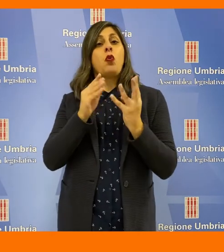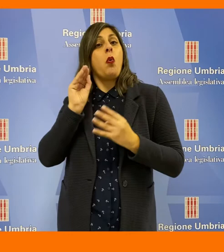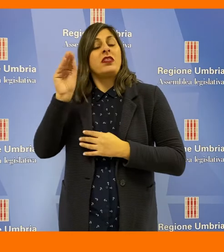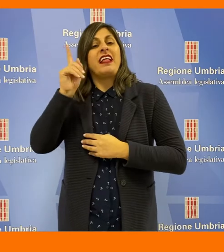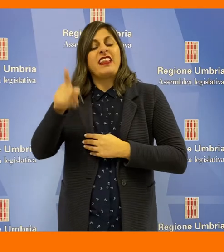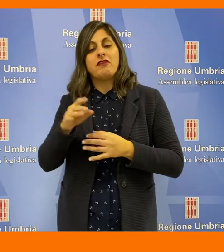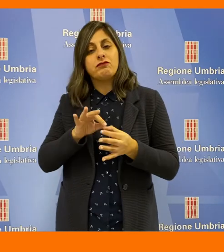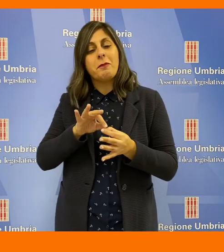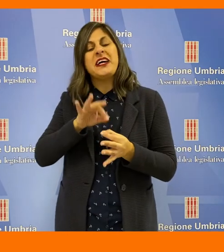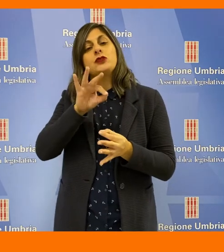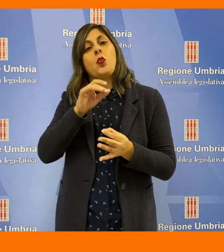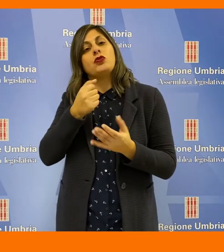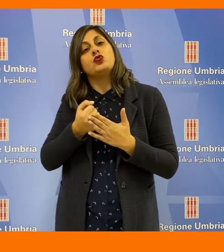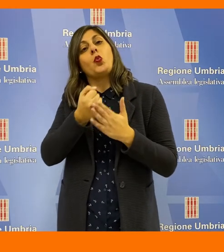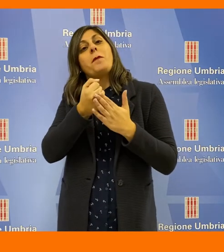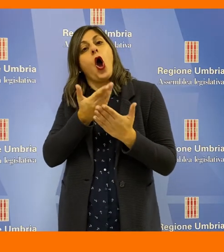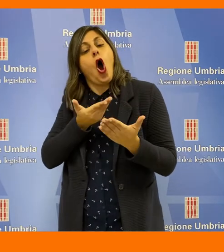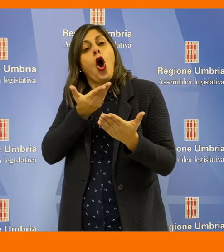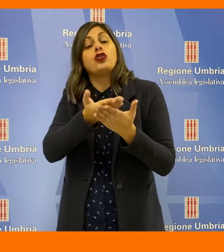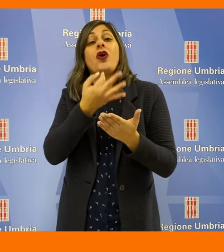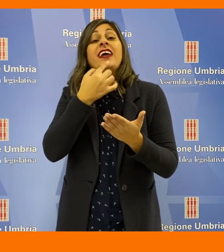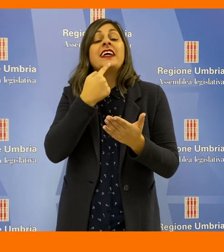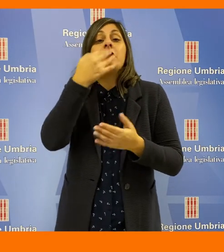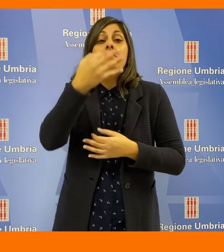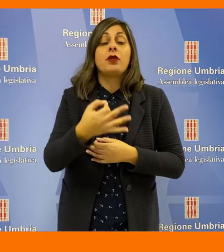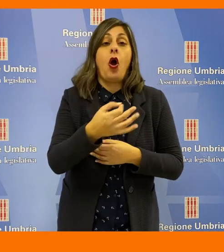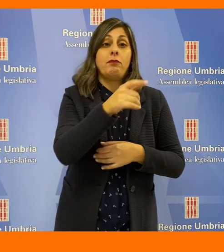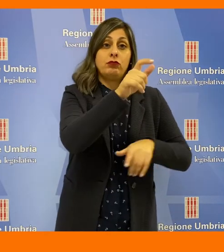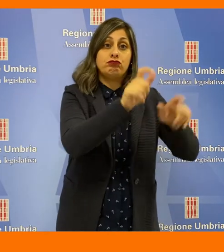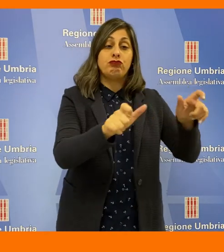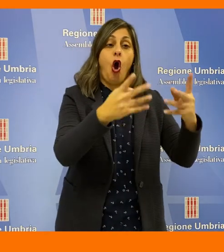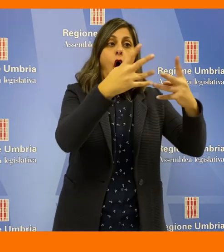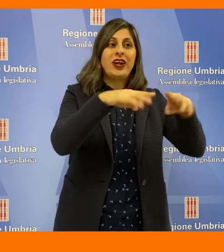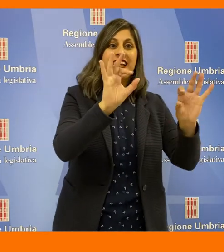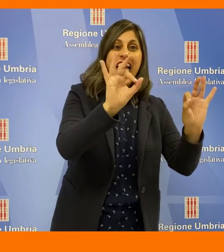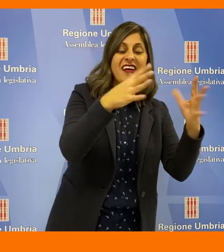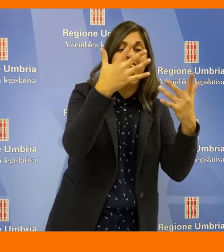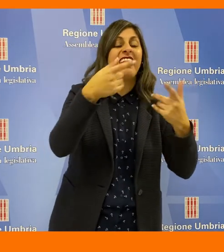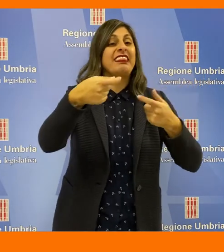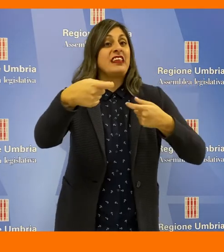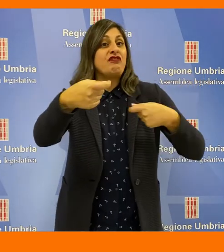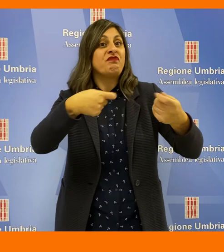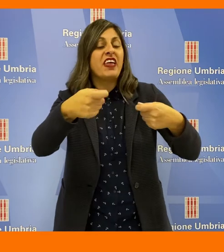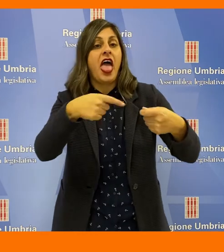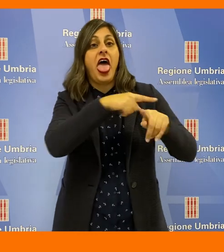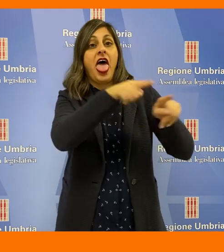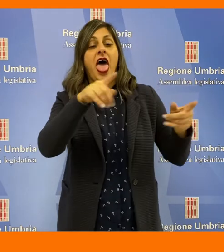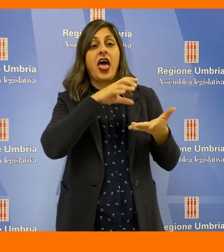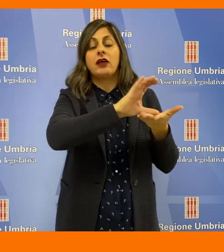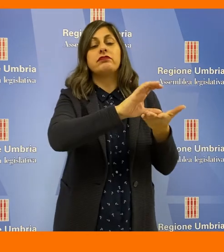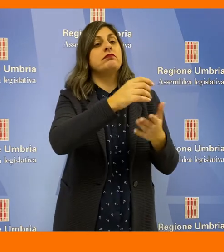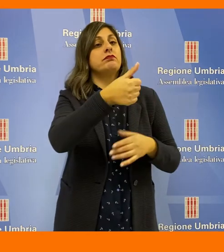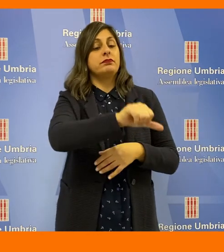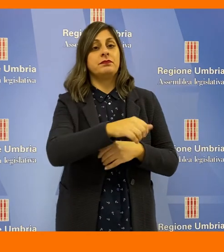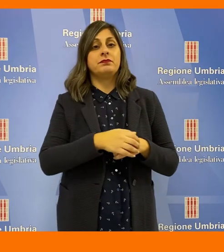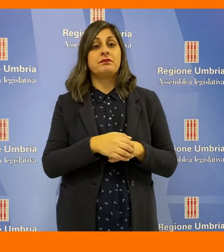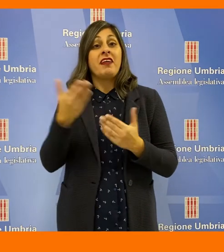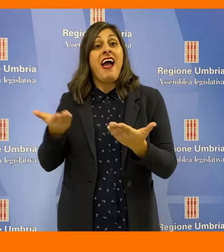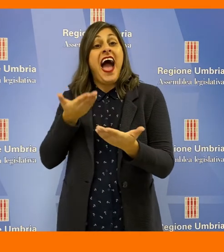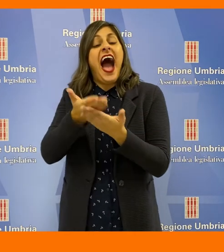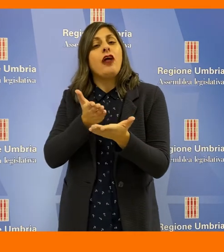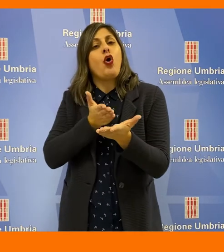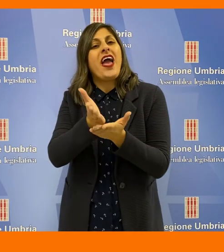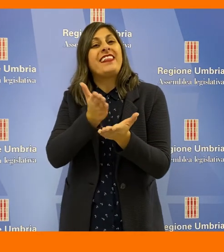d'Italia, che impegnava la Giunta ad istituire una misura di sostegno specifica a favore degli operatori economici e organizzatori di eventi